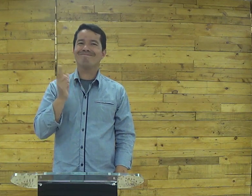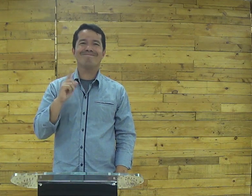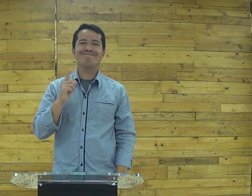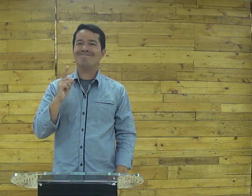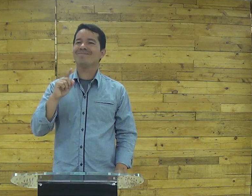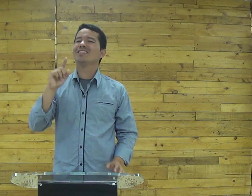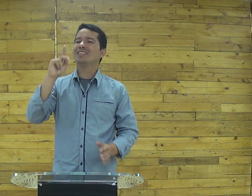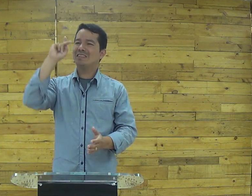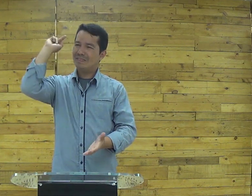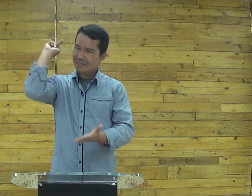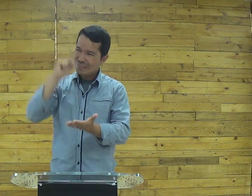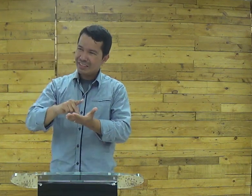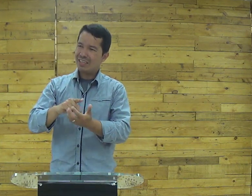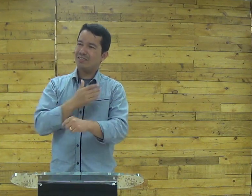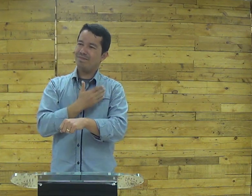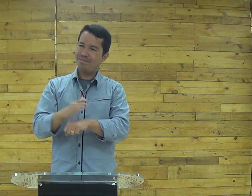Não. Ele tinha uma fé